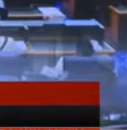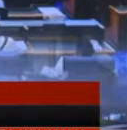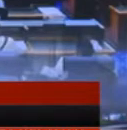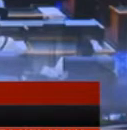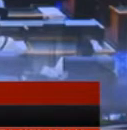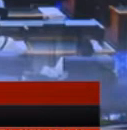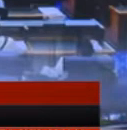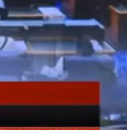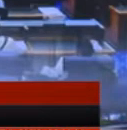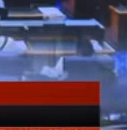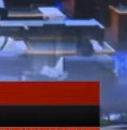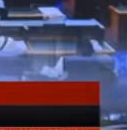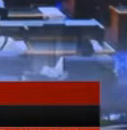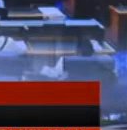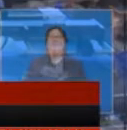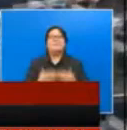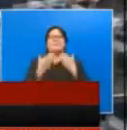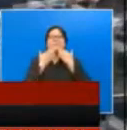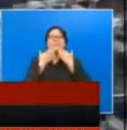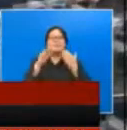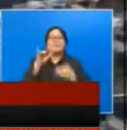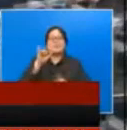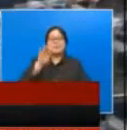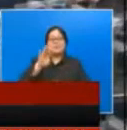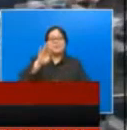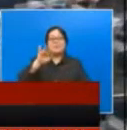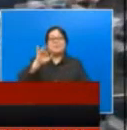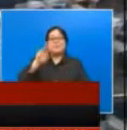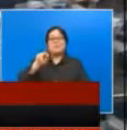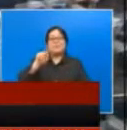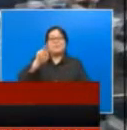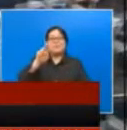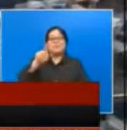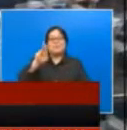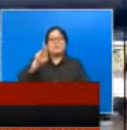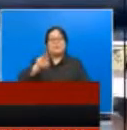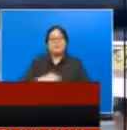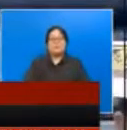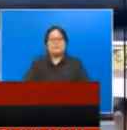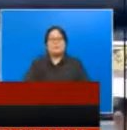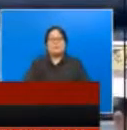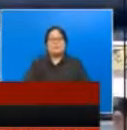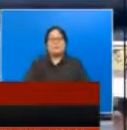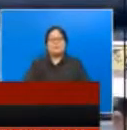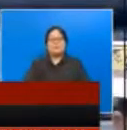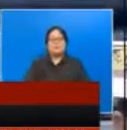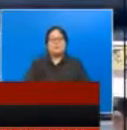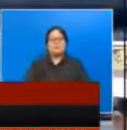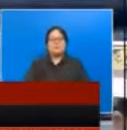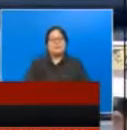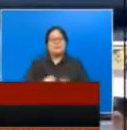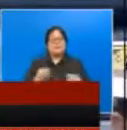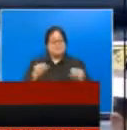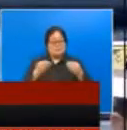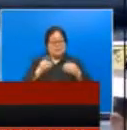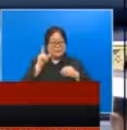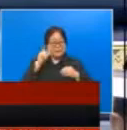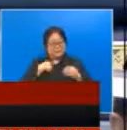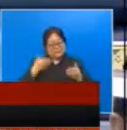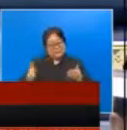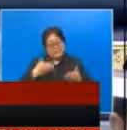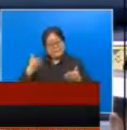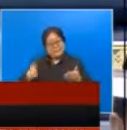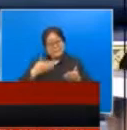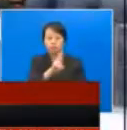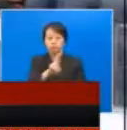Parlimen. Program ini disiarkan secara langsung selama 2 jam bermula pukul 10 pagi di TV1, saluran berita RTM